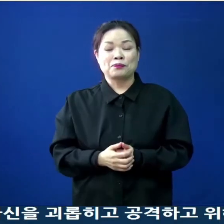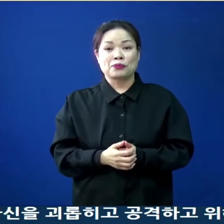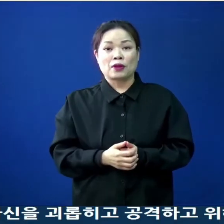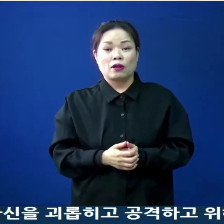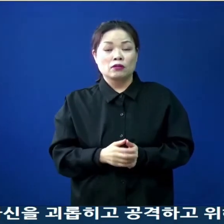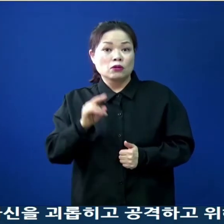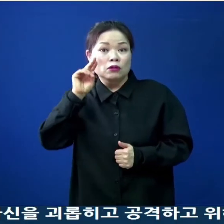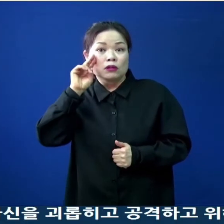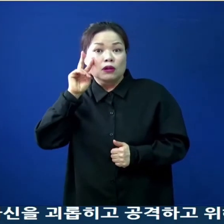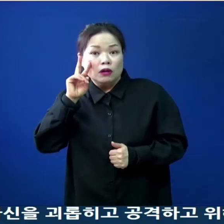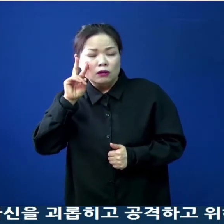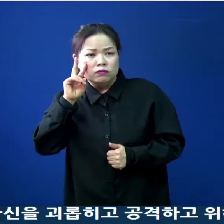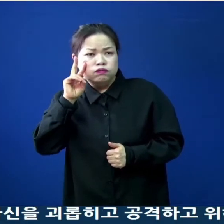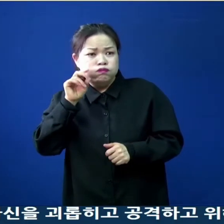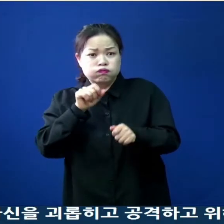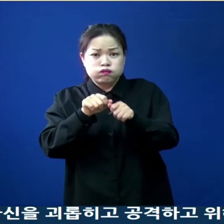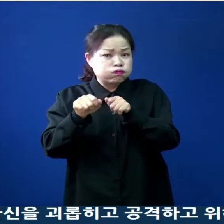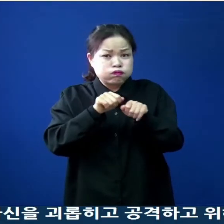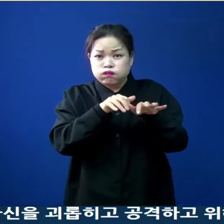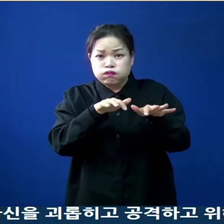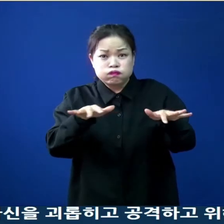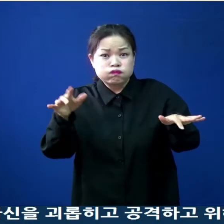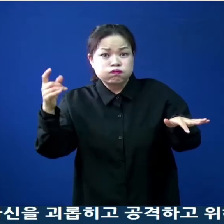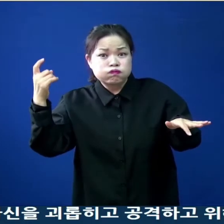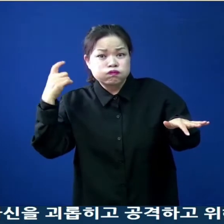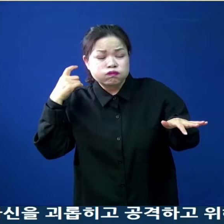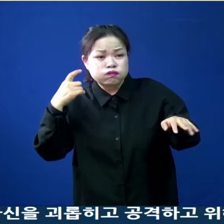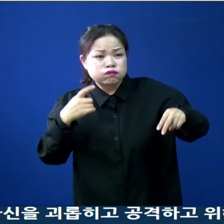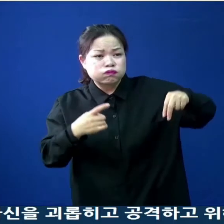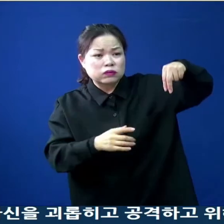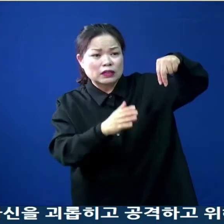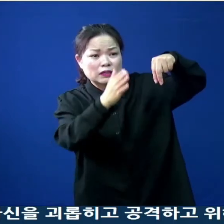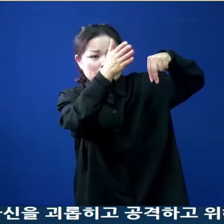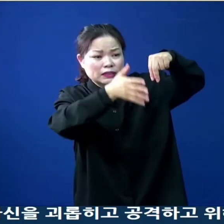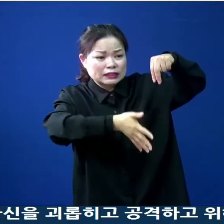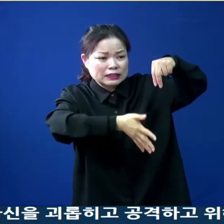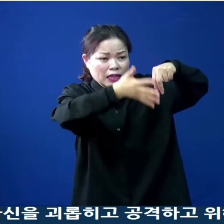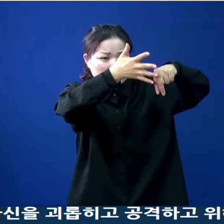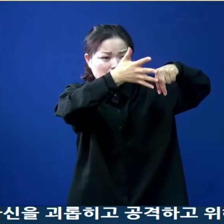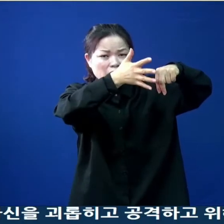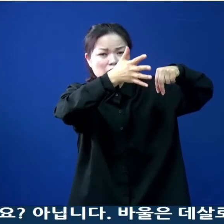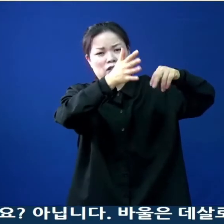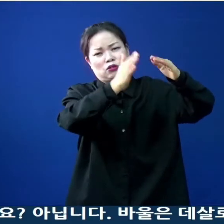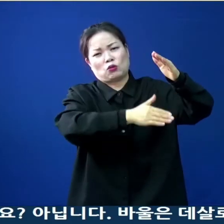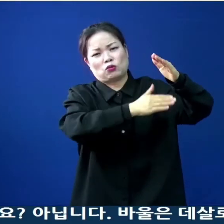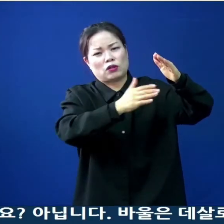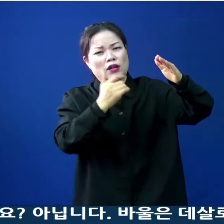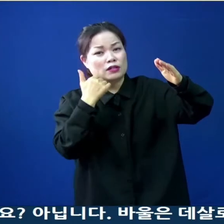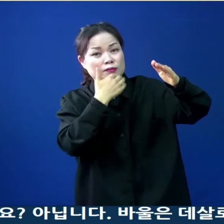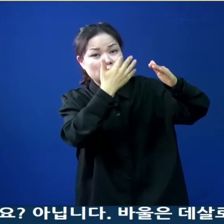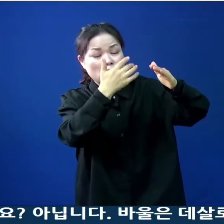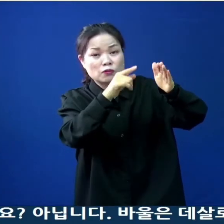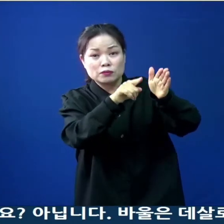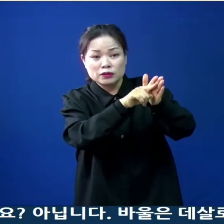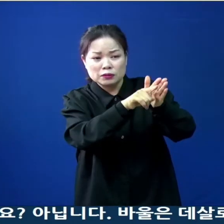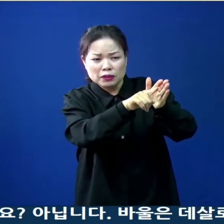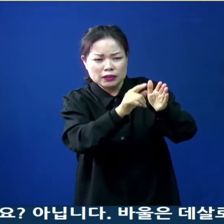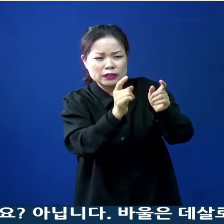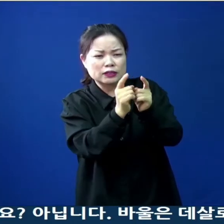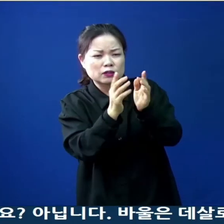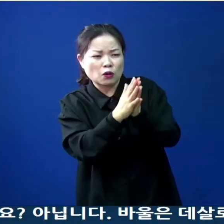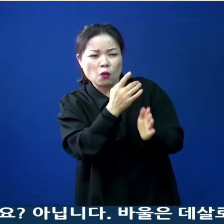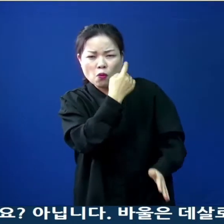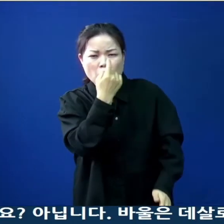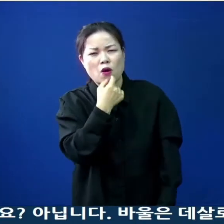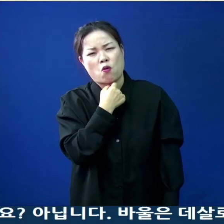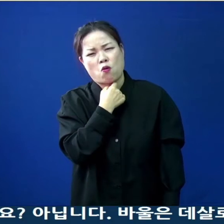그러나 바울은 그렇게 소문으로 들었던 그 데살로니가 교회의 아름다운 신앙의 모습을 직접 눈으로 보고